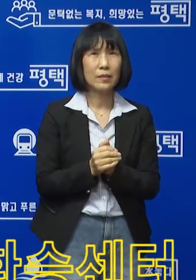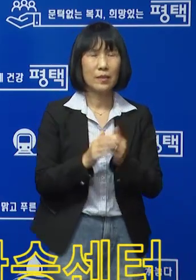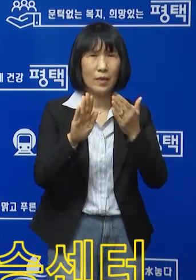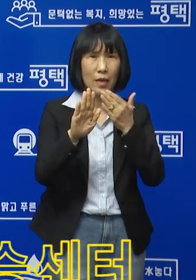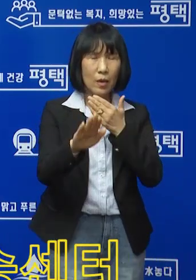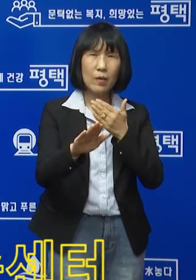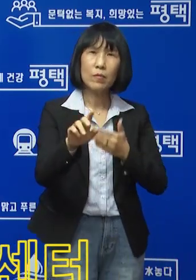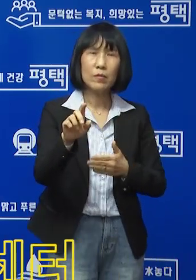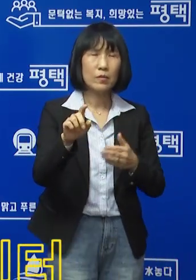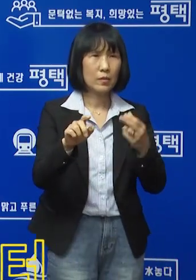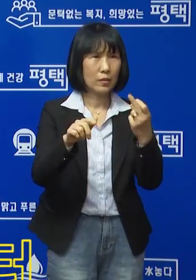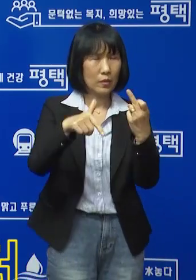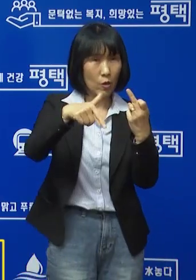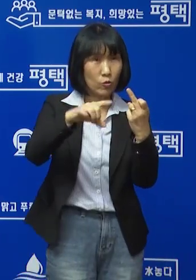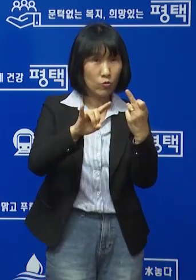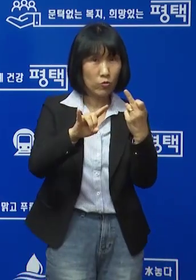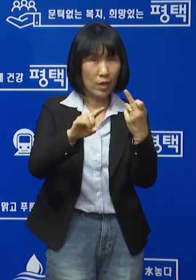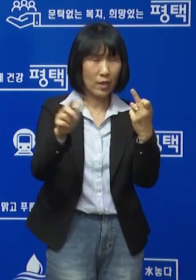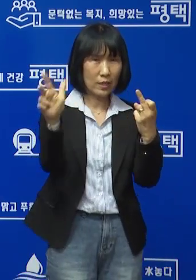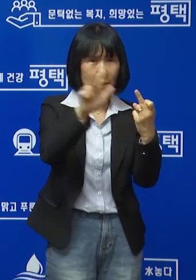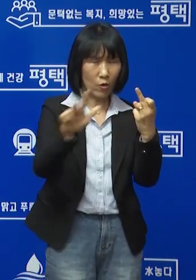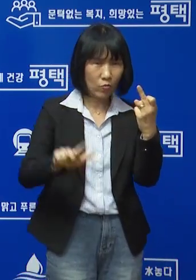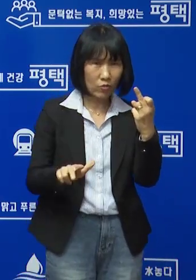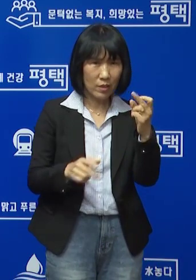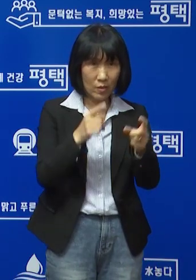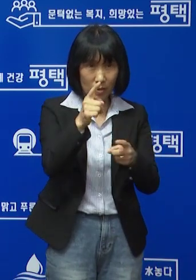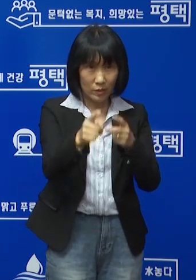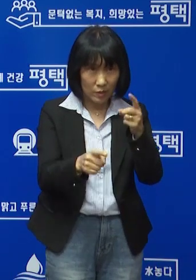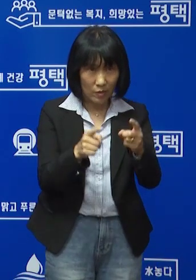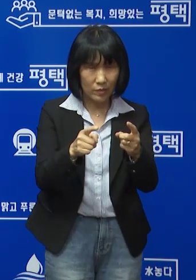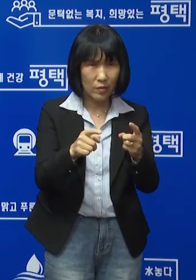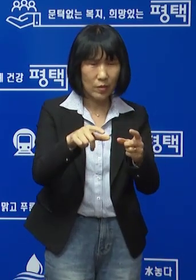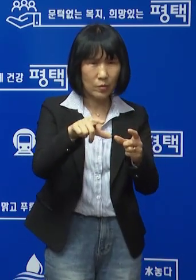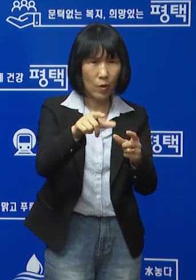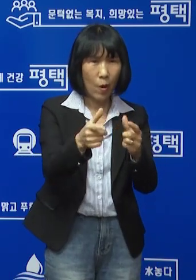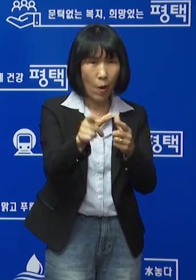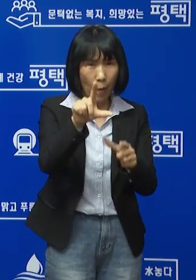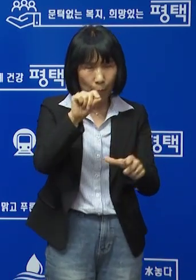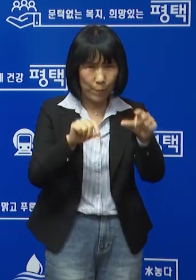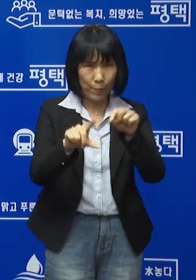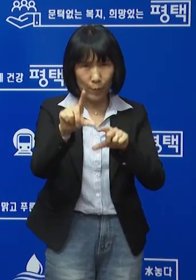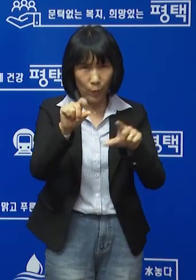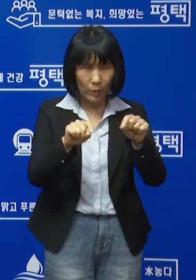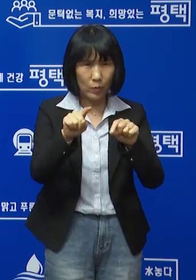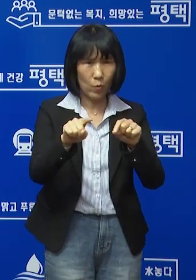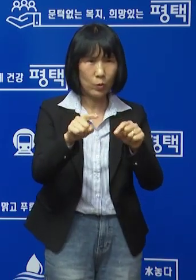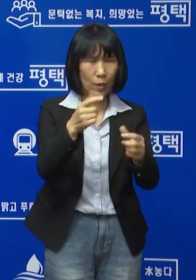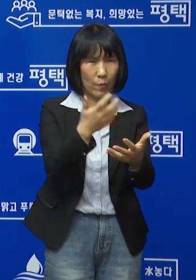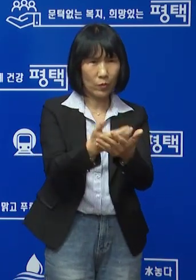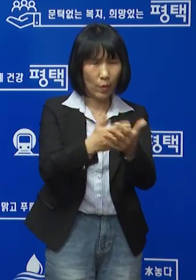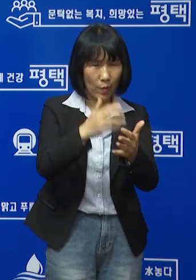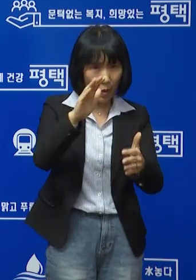신청하여 서면 평가, 현장 실사, 최종 평가를 거쳐 이렇게